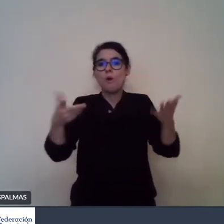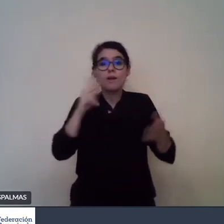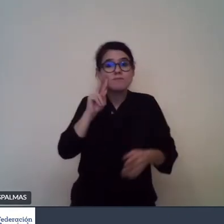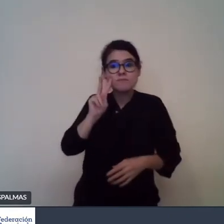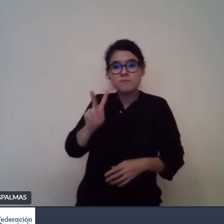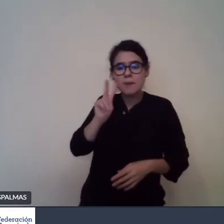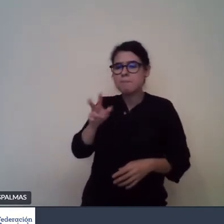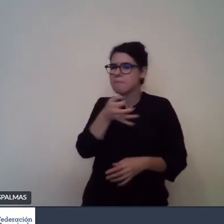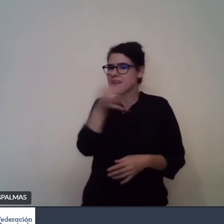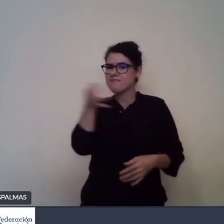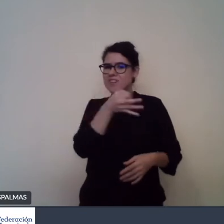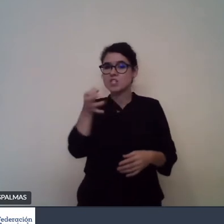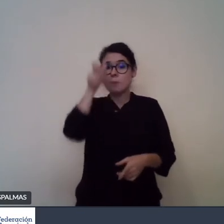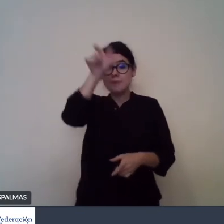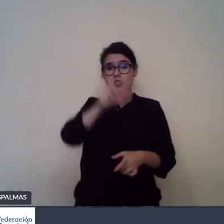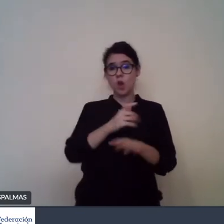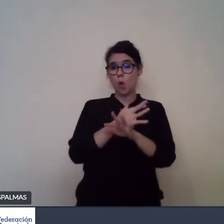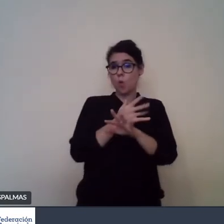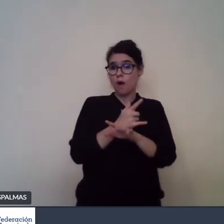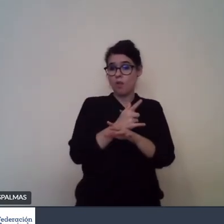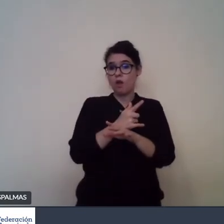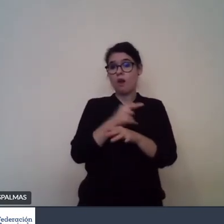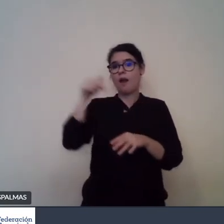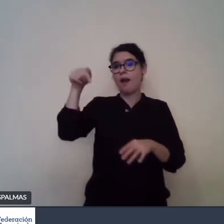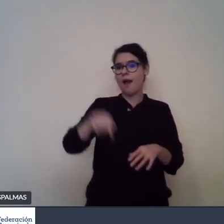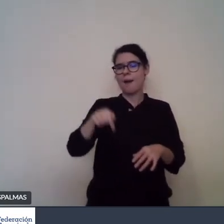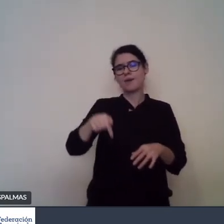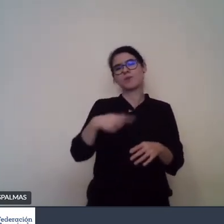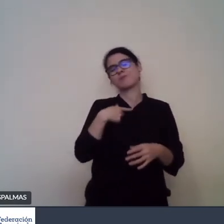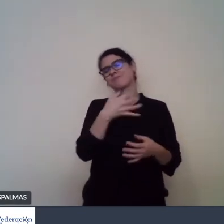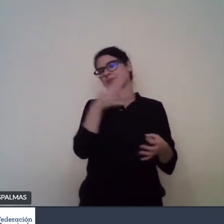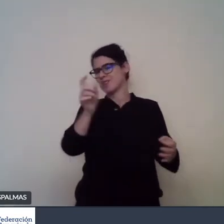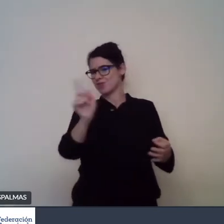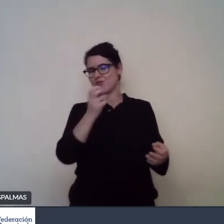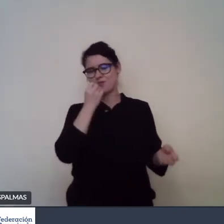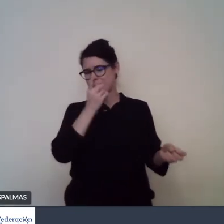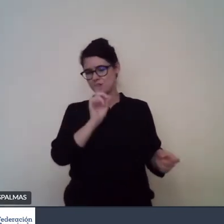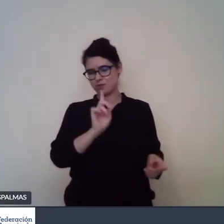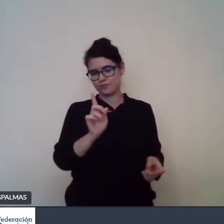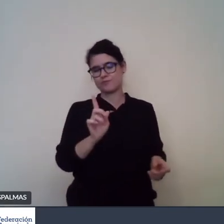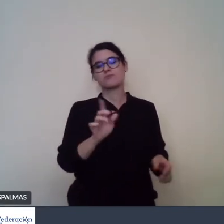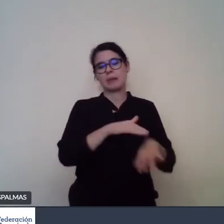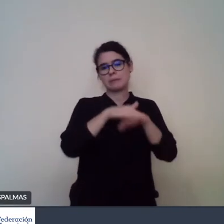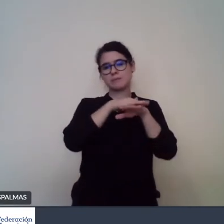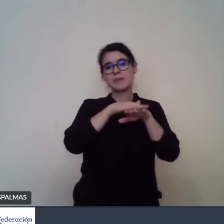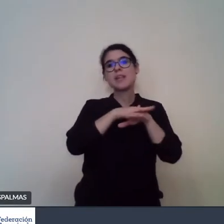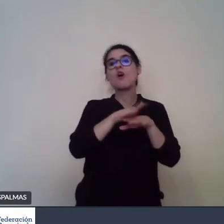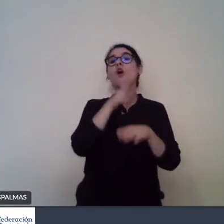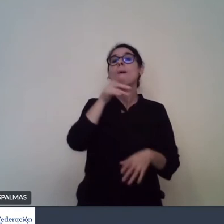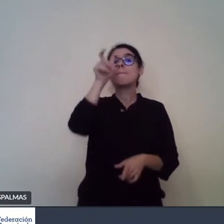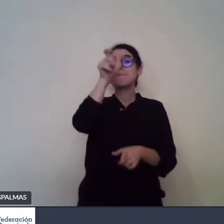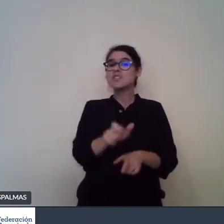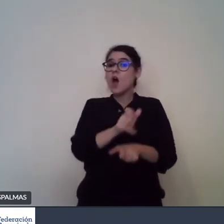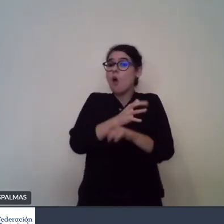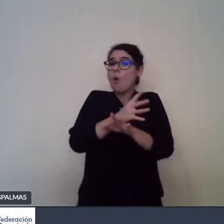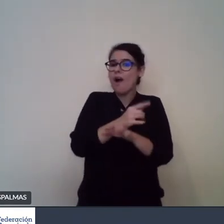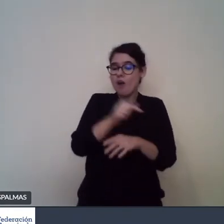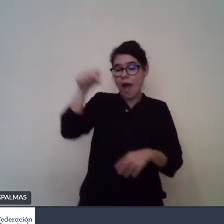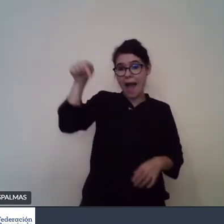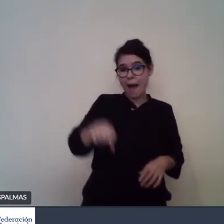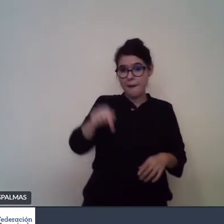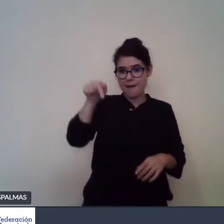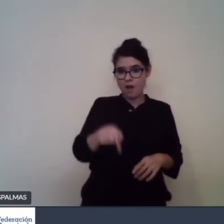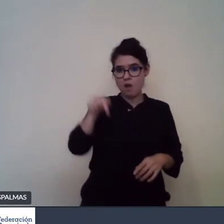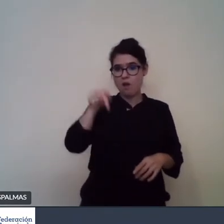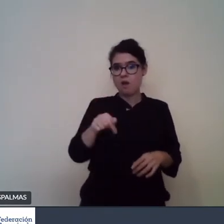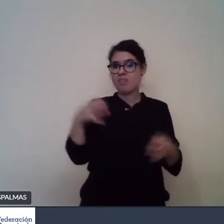abajo, perdón, no lo hace perfecto, lo hace bastante, bueno, no lo hace bien. Jugador que se queda abajo debería de haber tocado